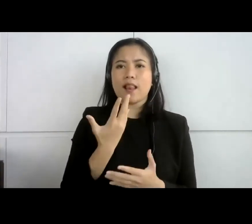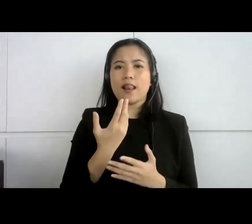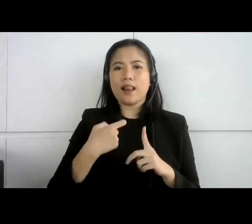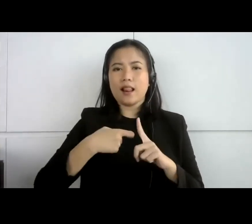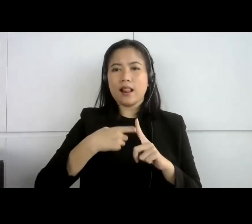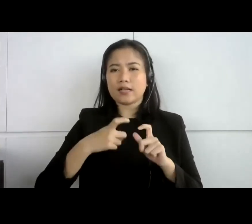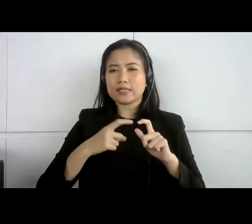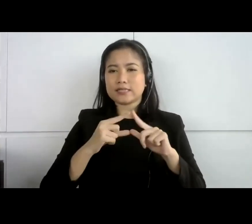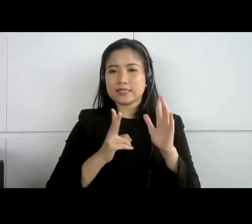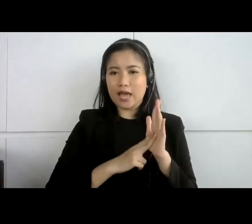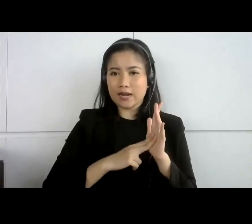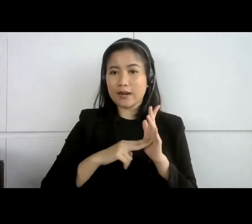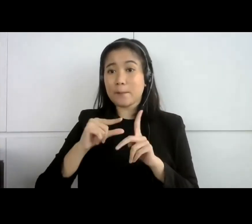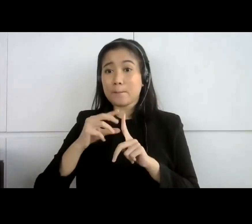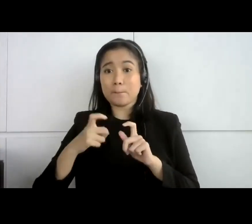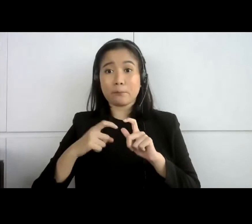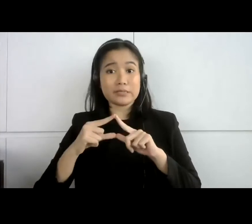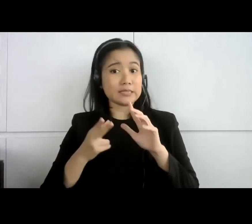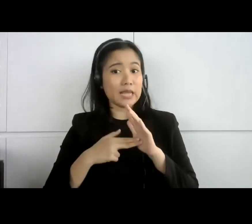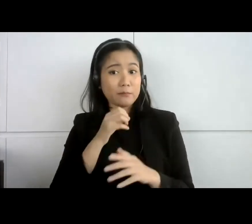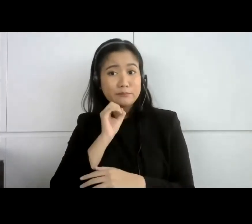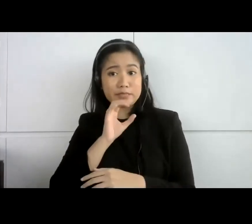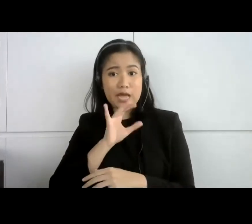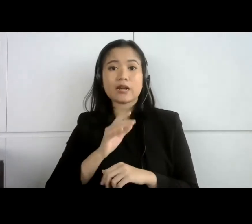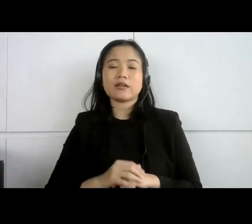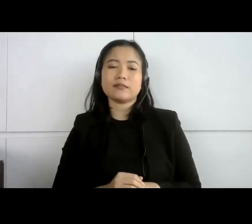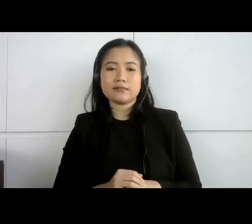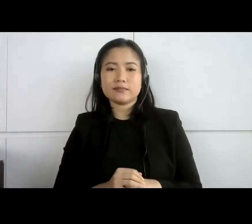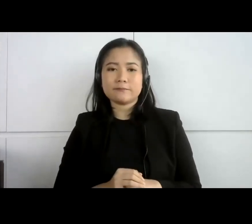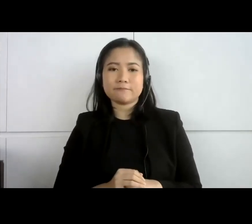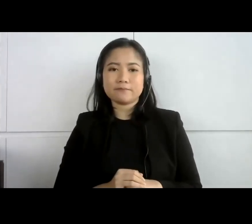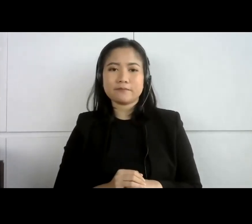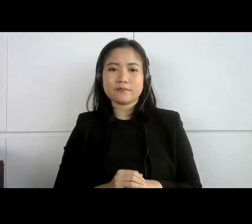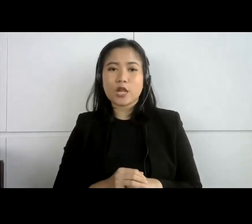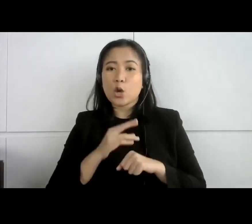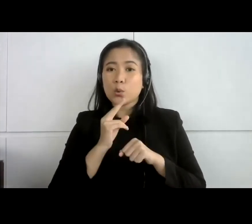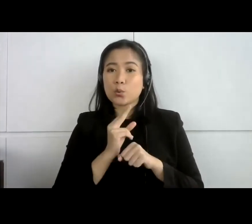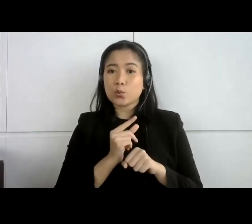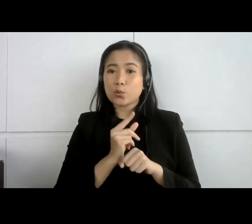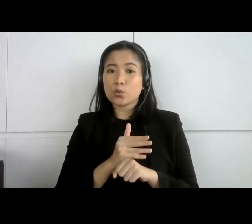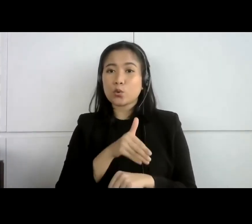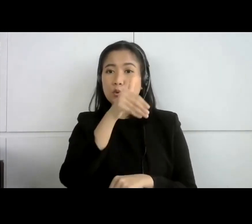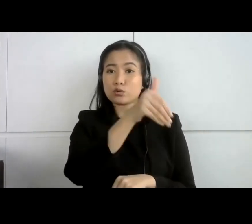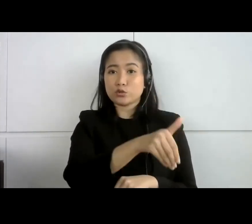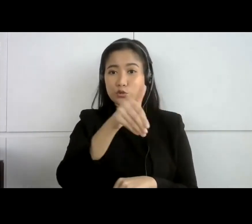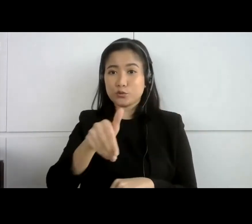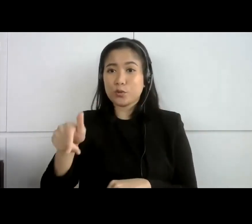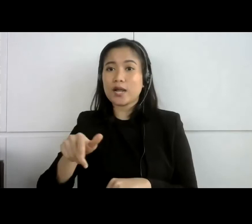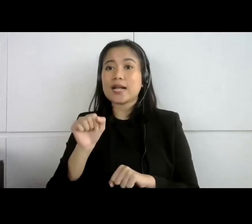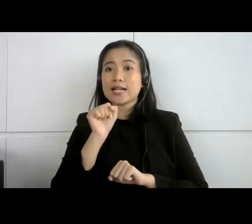dalam melakukan guru kunjung ini. Jadi, kegiatan guru kunjung ini